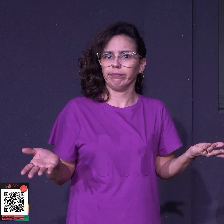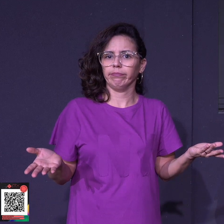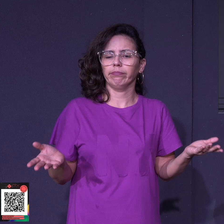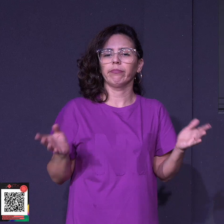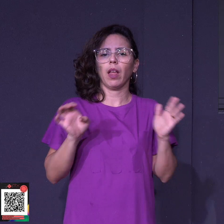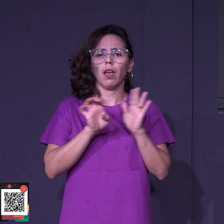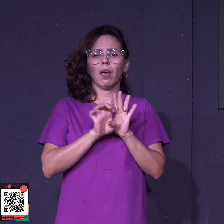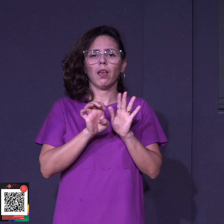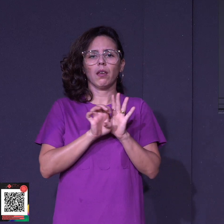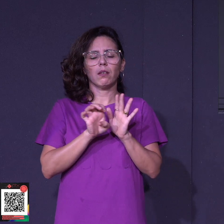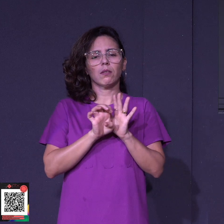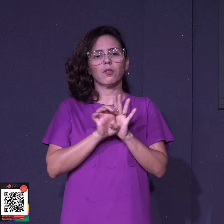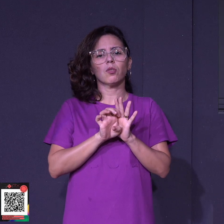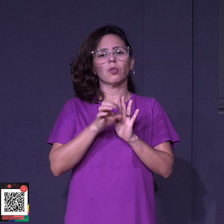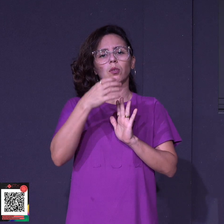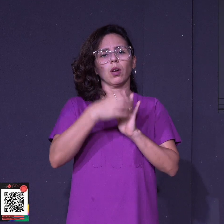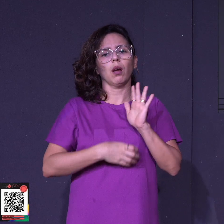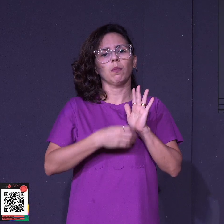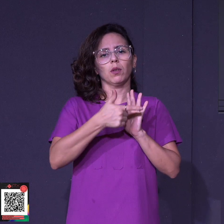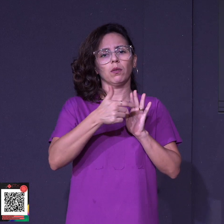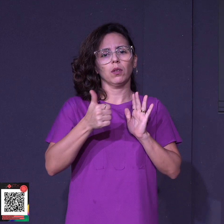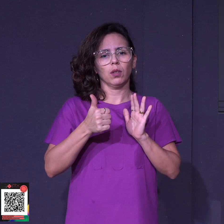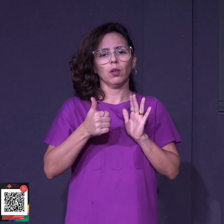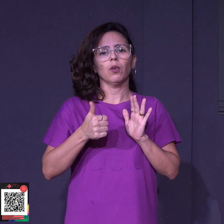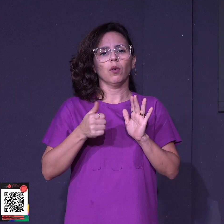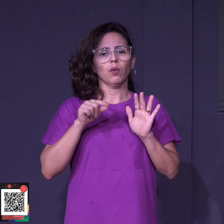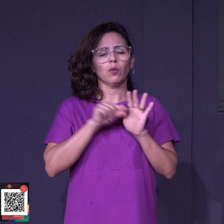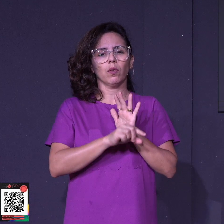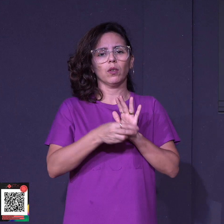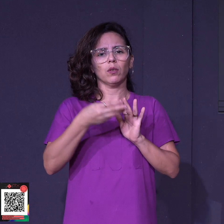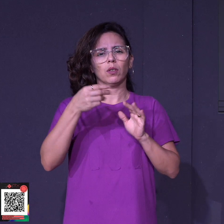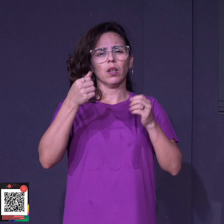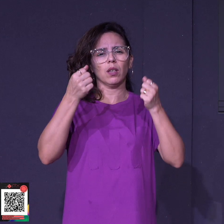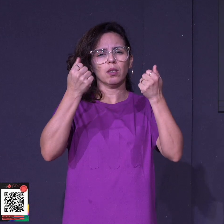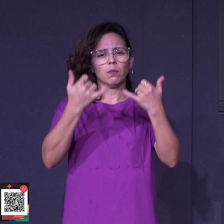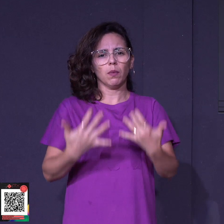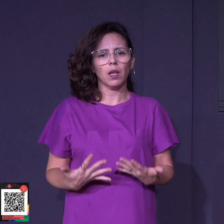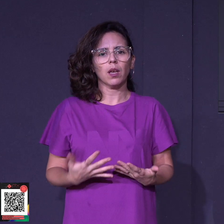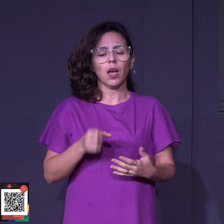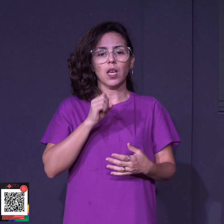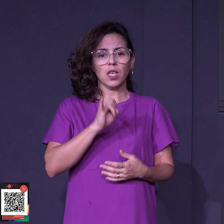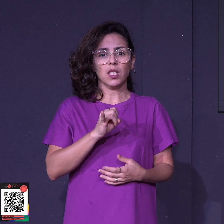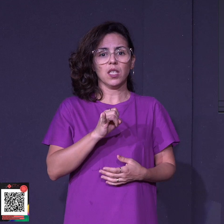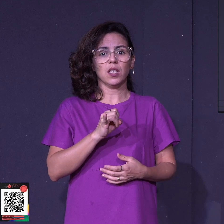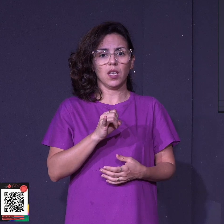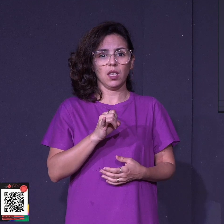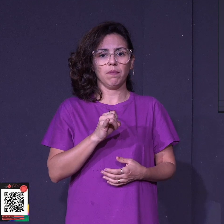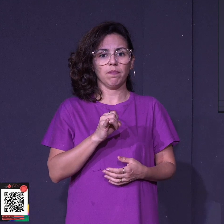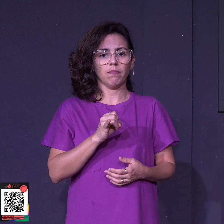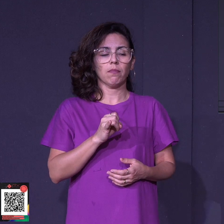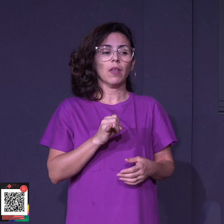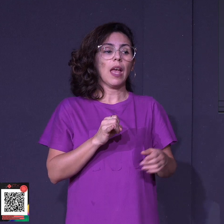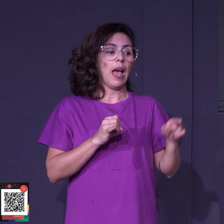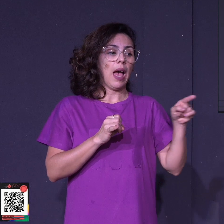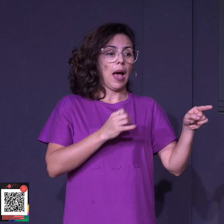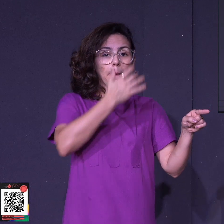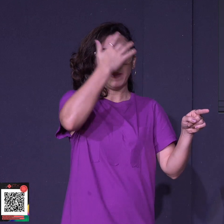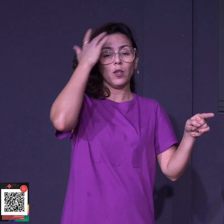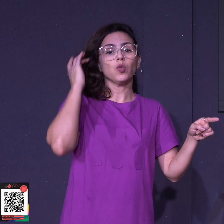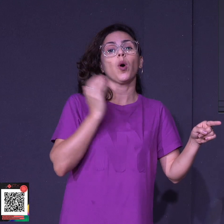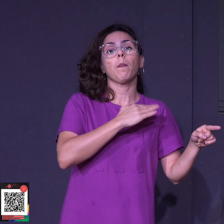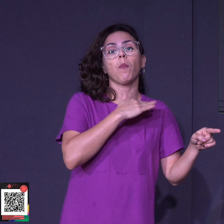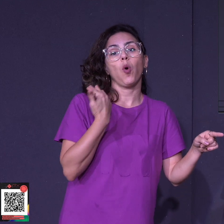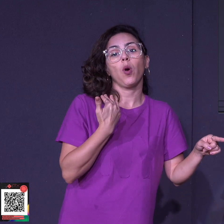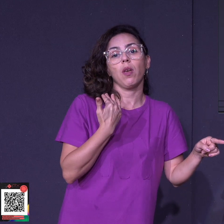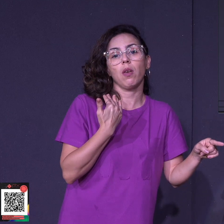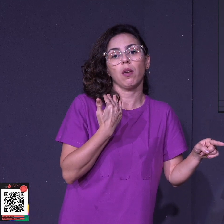21, de 23 a 25 diz: se houver morte, darás vida por vida, olho por olho, dente por